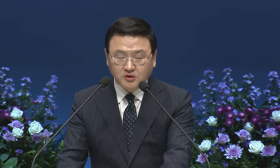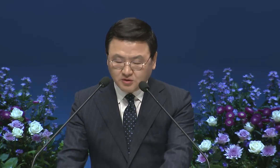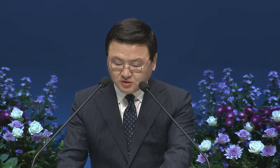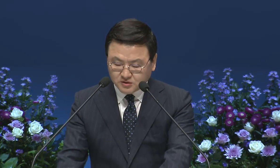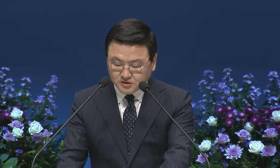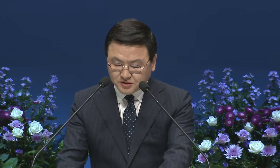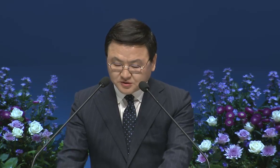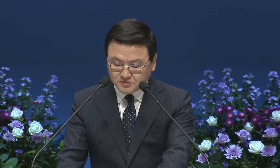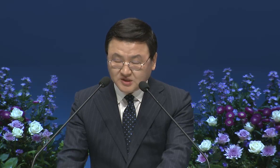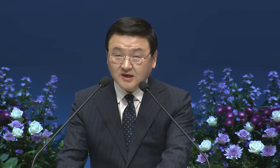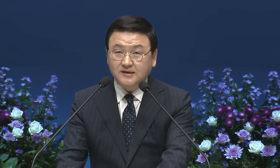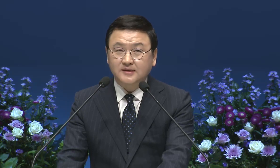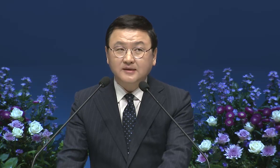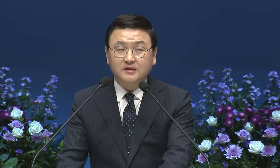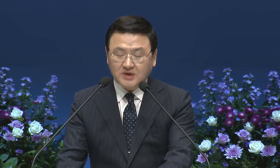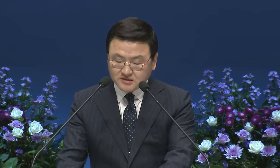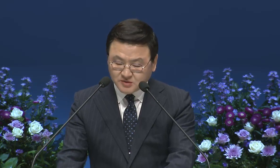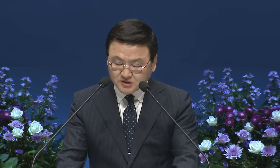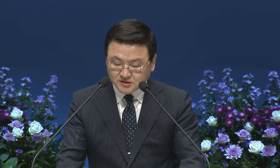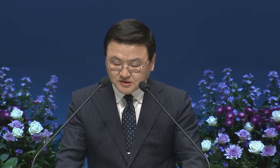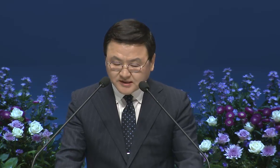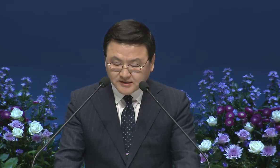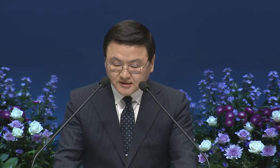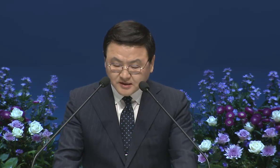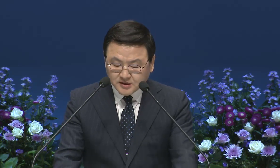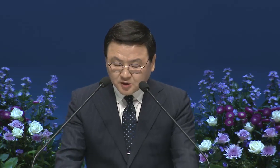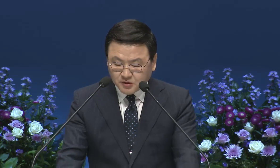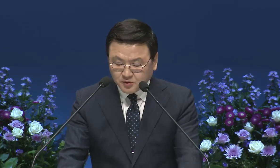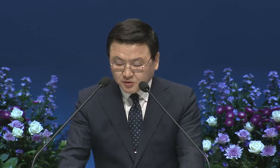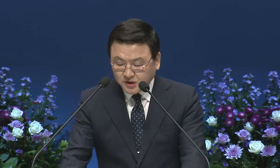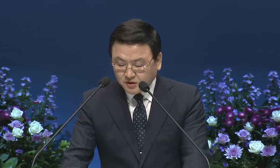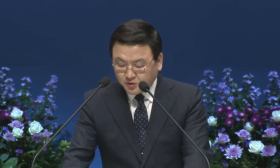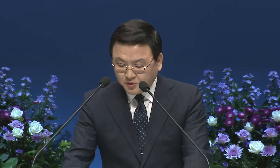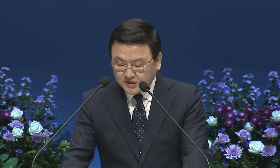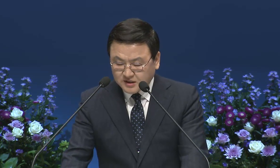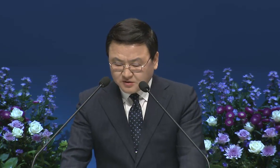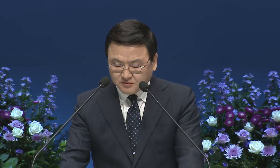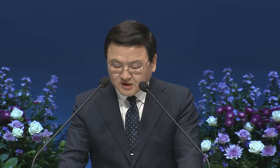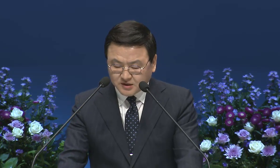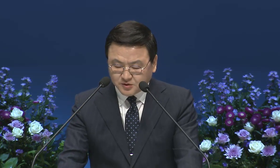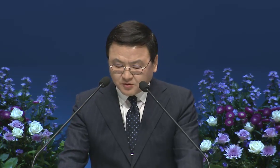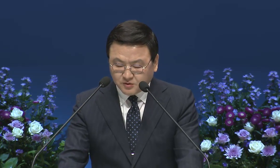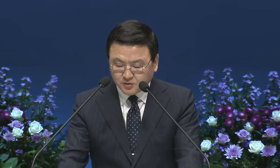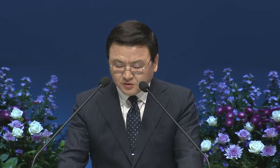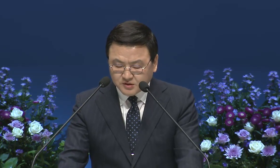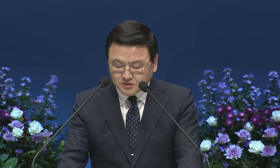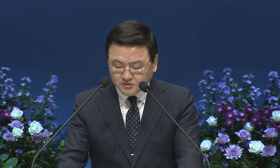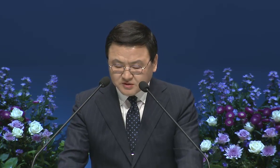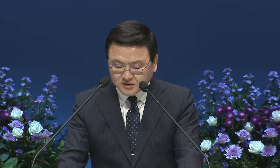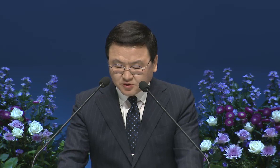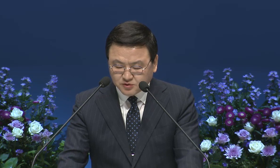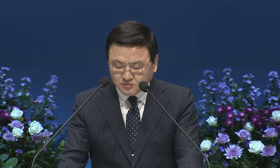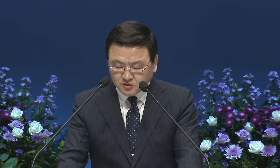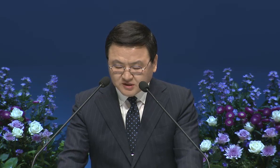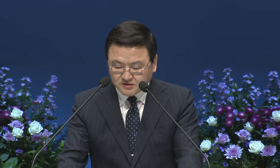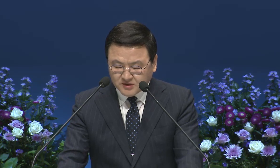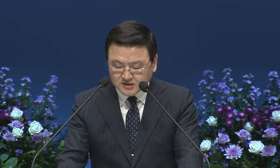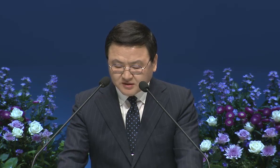주일로 드려집니다. 그래서 말씀을 듣기 전에 예원 농인 교회 사역과 1호 농인 선교사 정조 목사님의